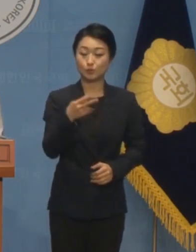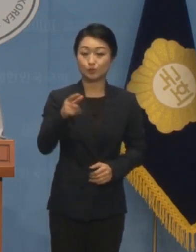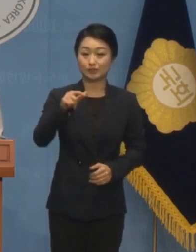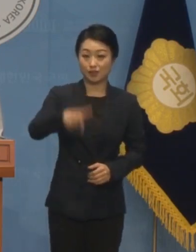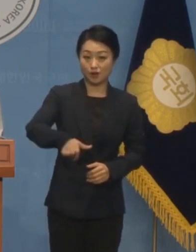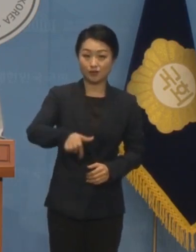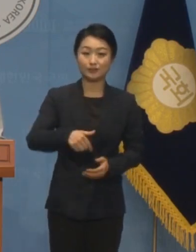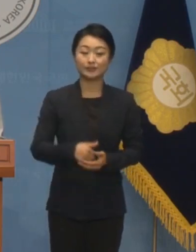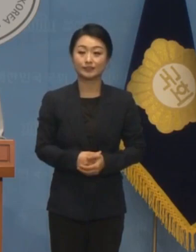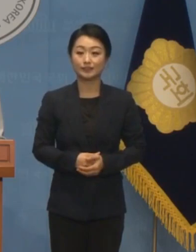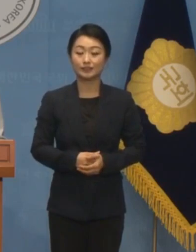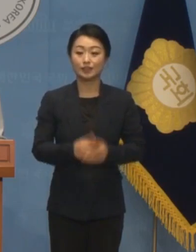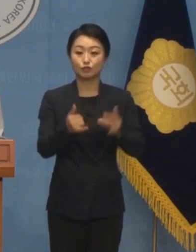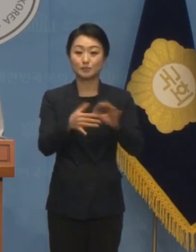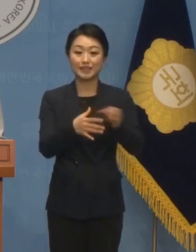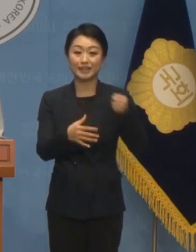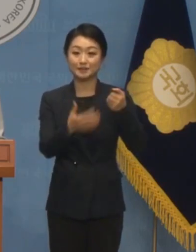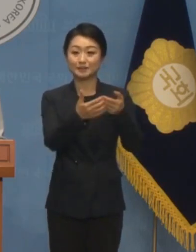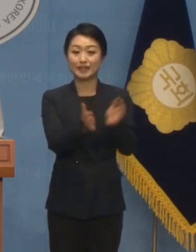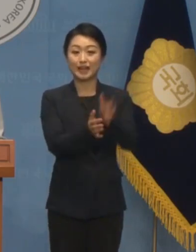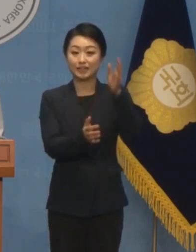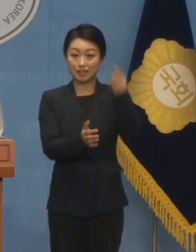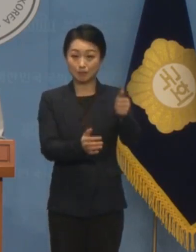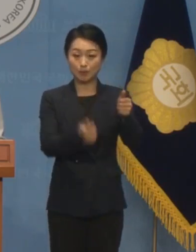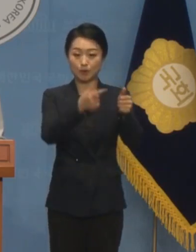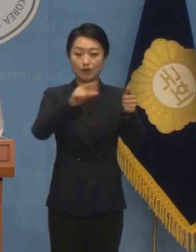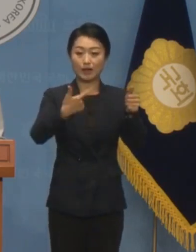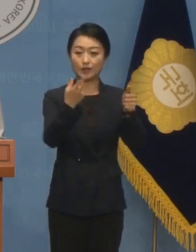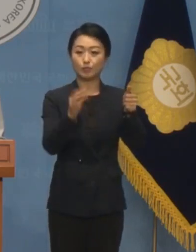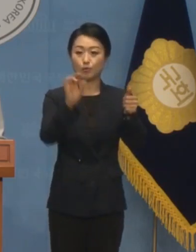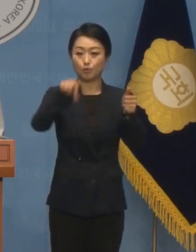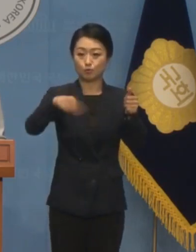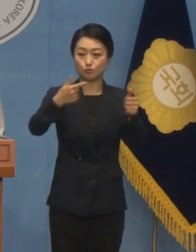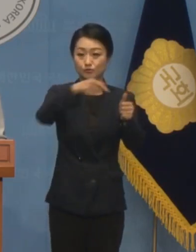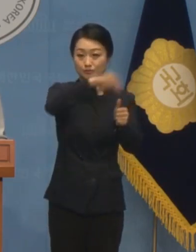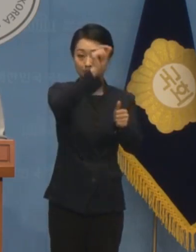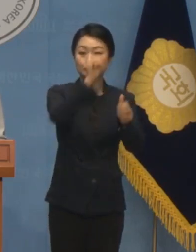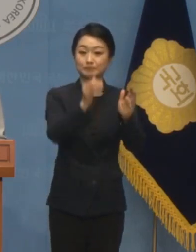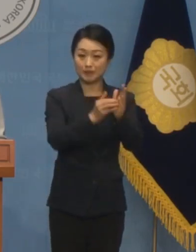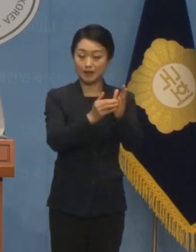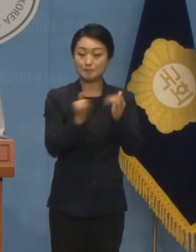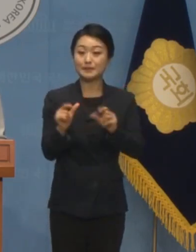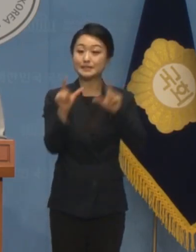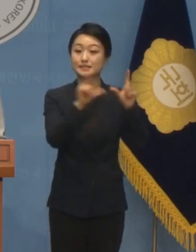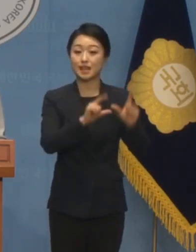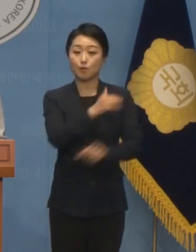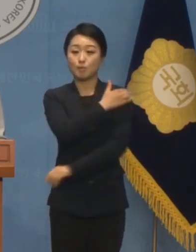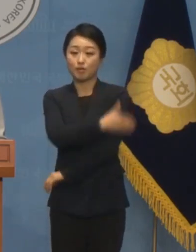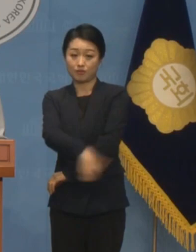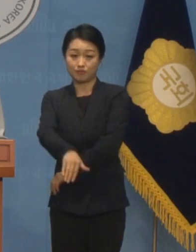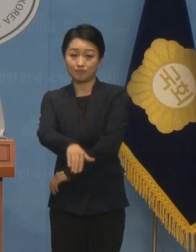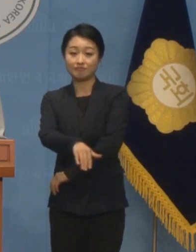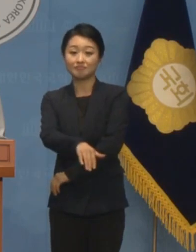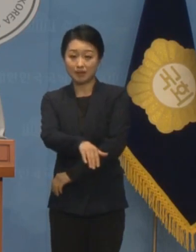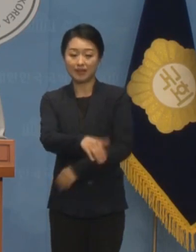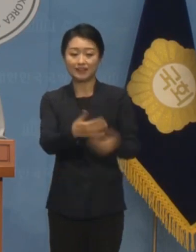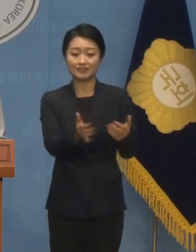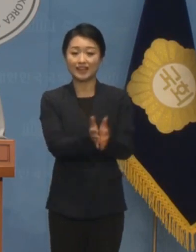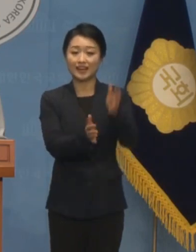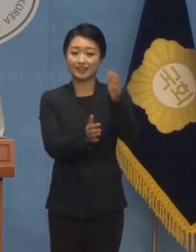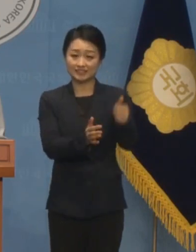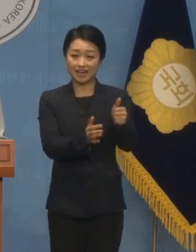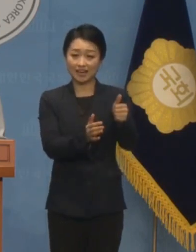한동훈 후보가 국민의힘 새 당대표로 선출되었습니다. 민생을 외면하고 치른